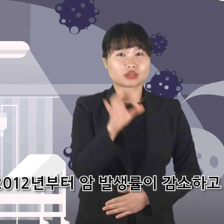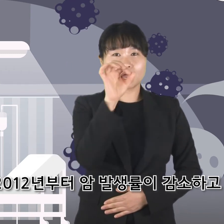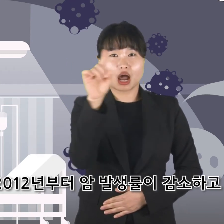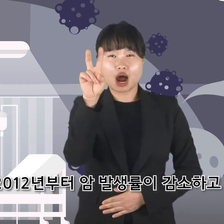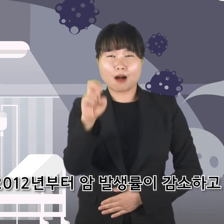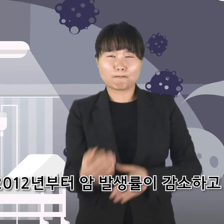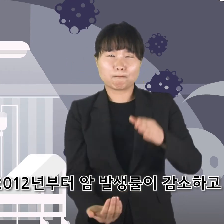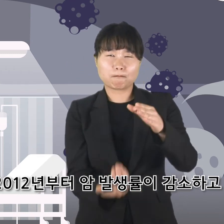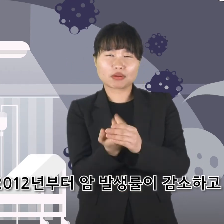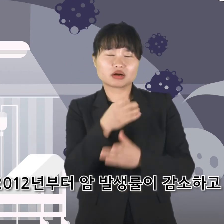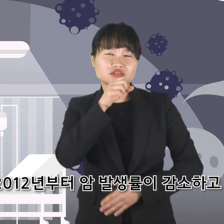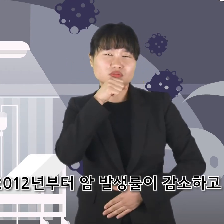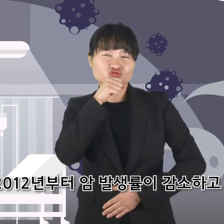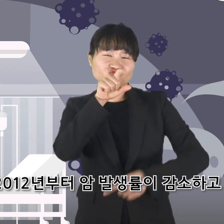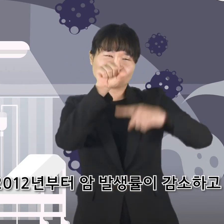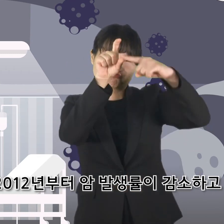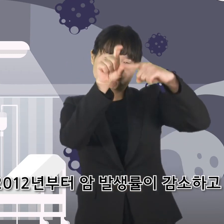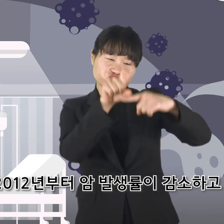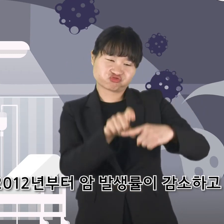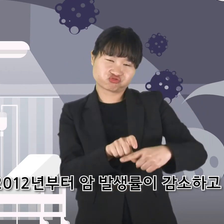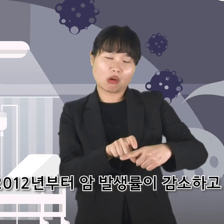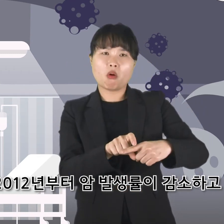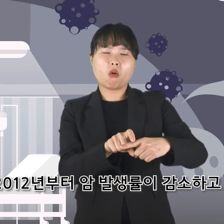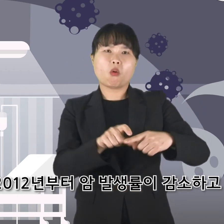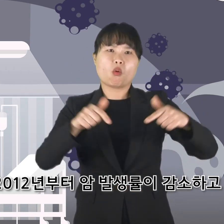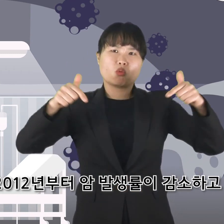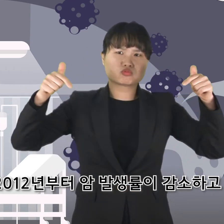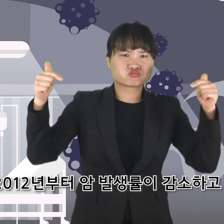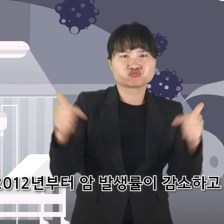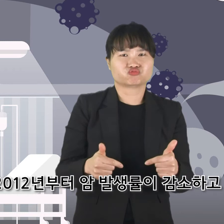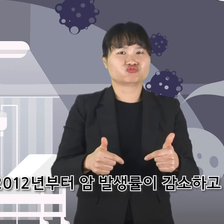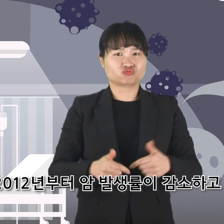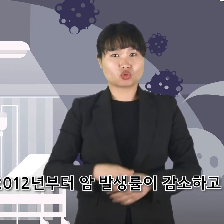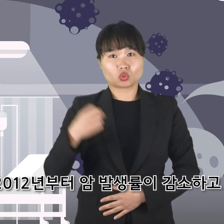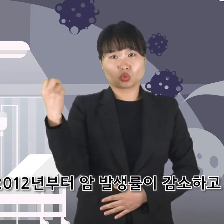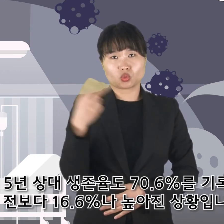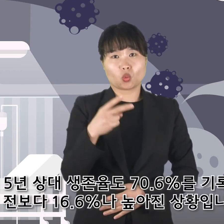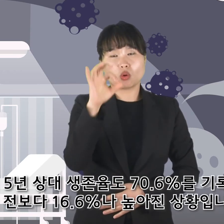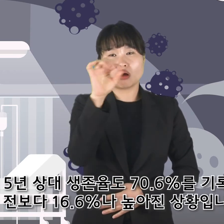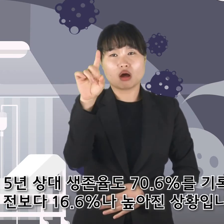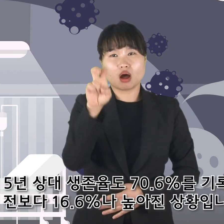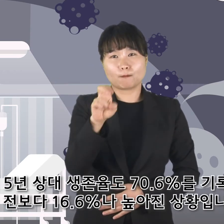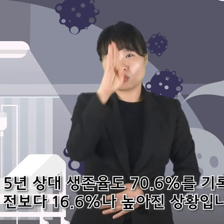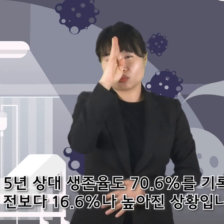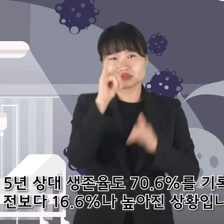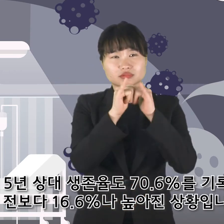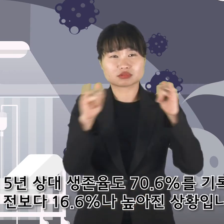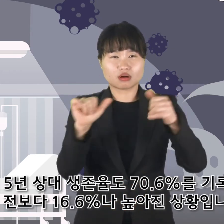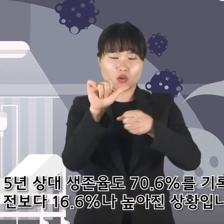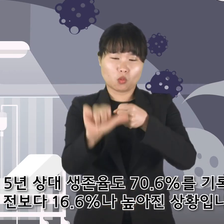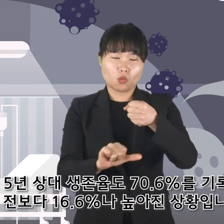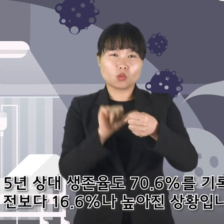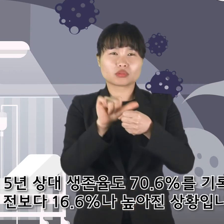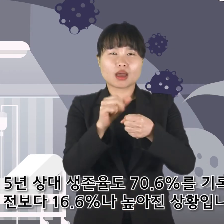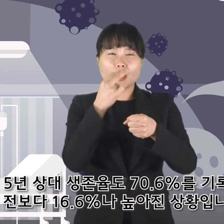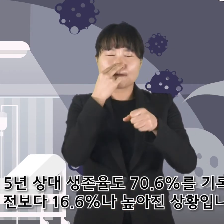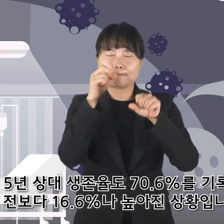그러나 2012년부터 암 발생률이 감소하고 있으며 암 환자의 5년 상대